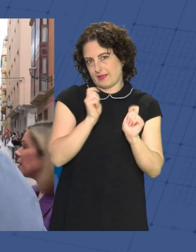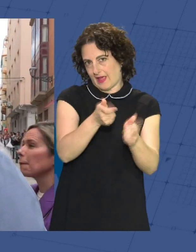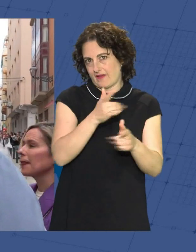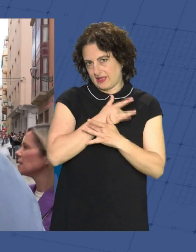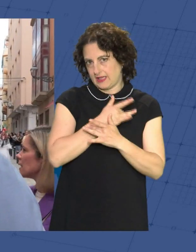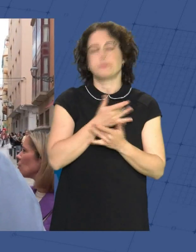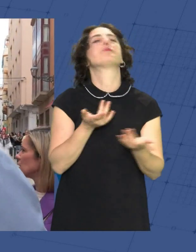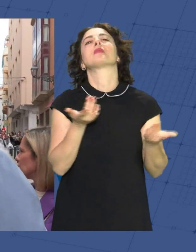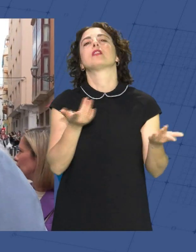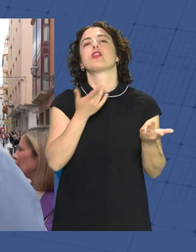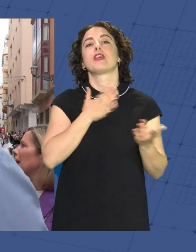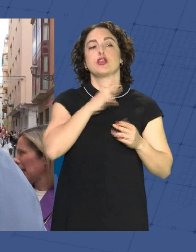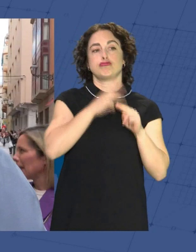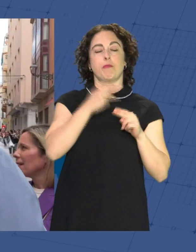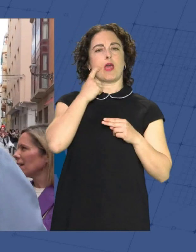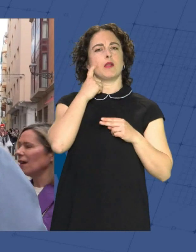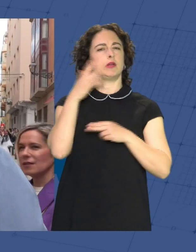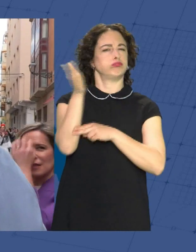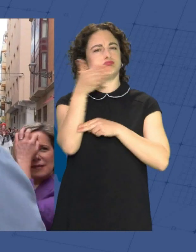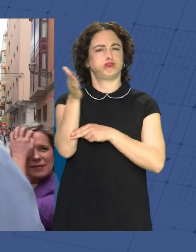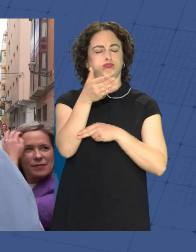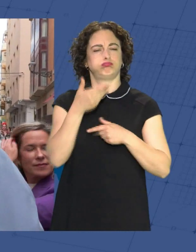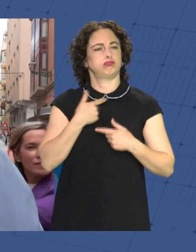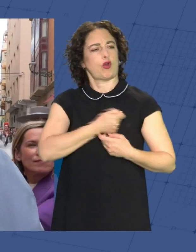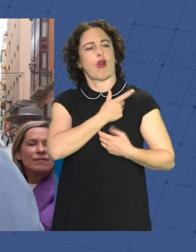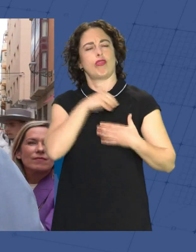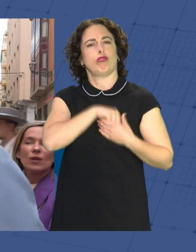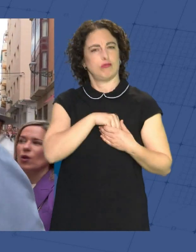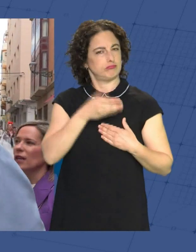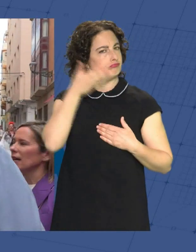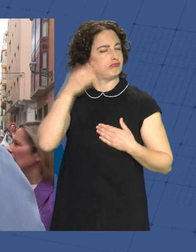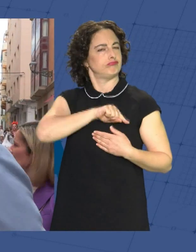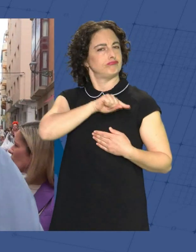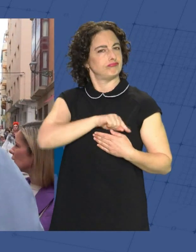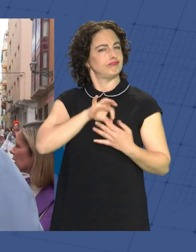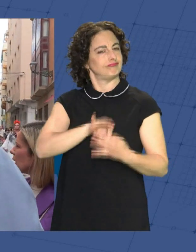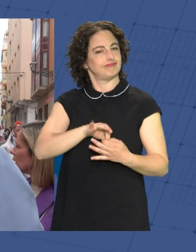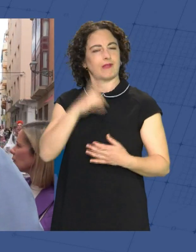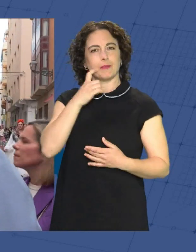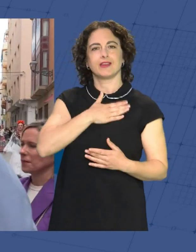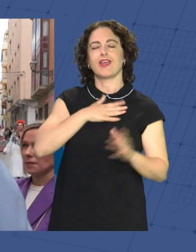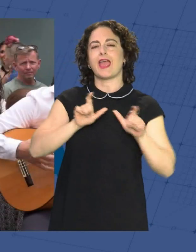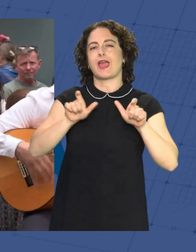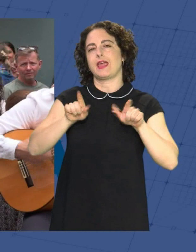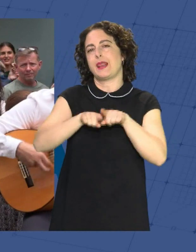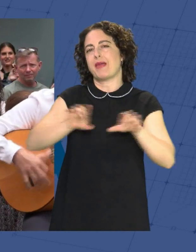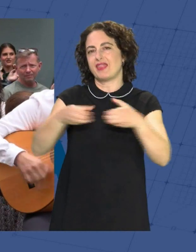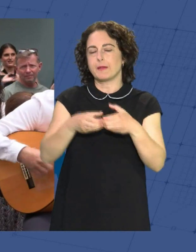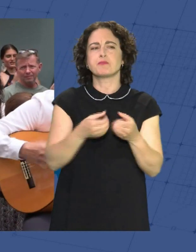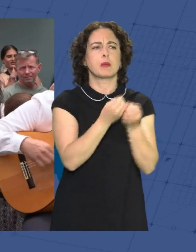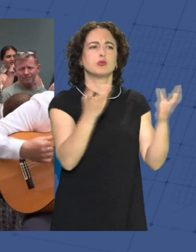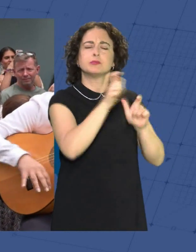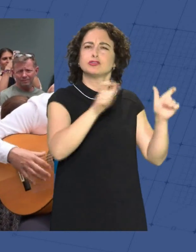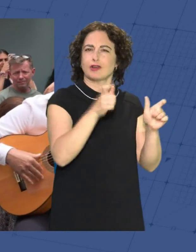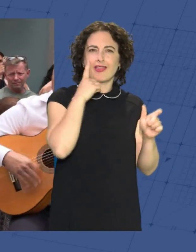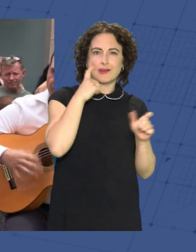pues vamos a llevar el nombre de Almería en el corazón y muy orgullosos de ser almerienses y de nuestra hermandad rociera. Numerosos almerienses